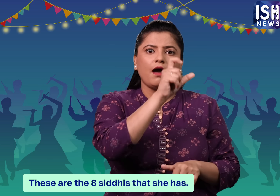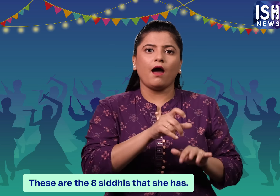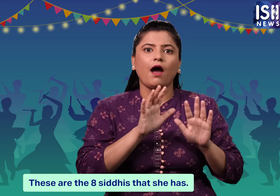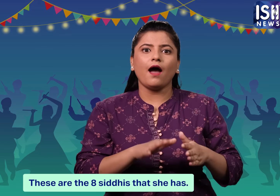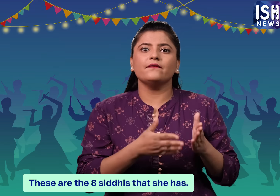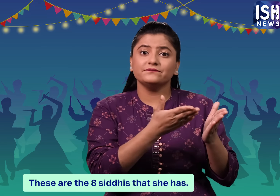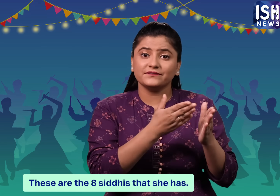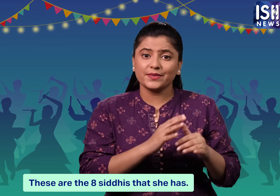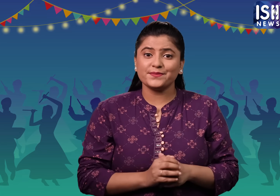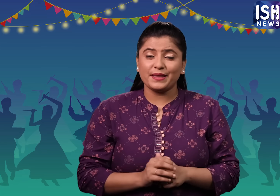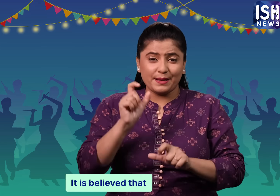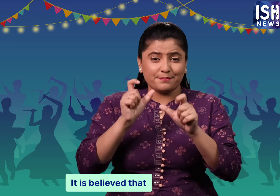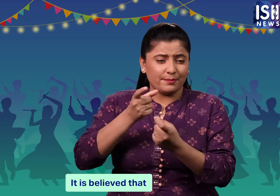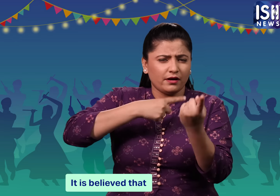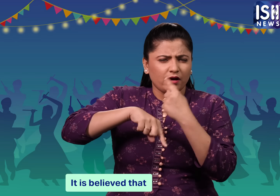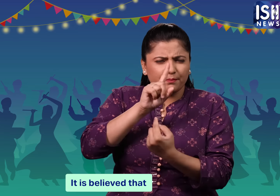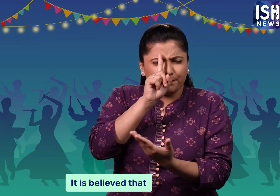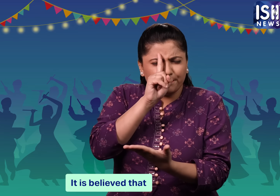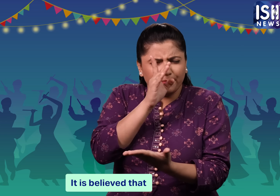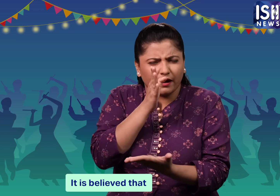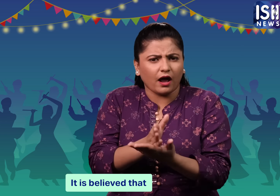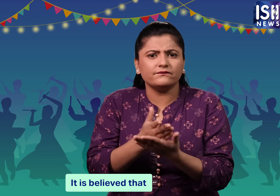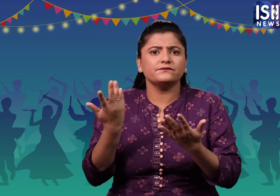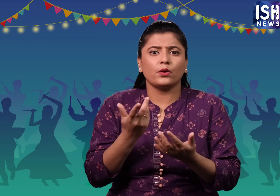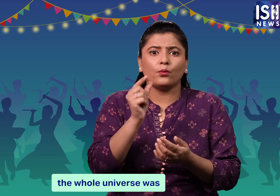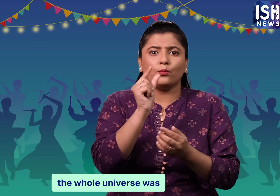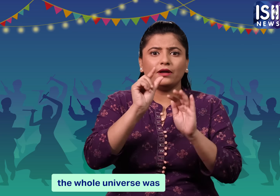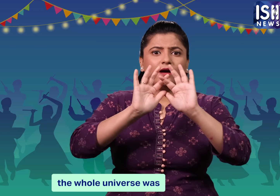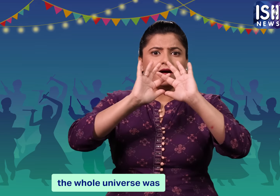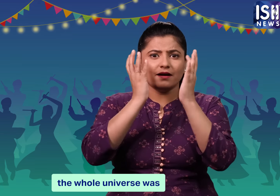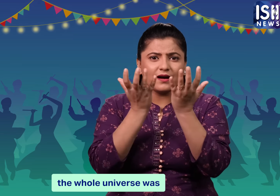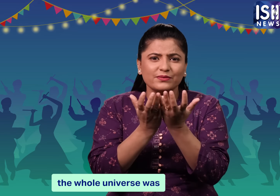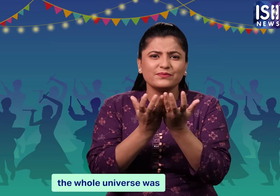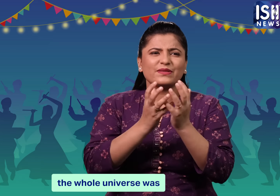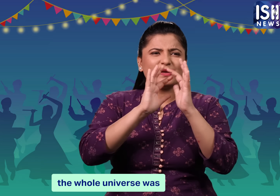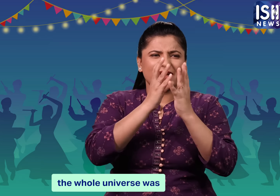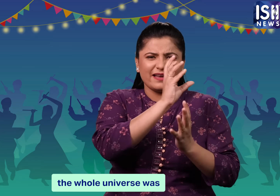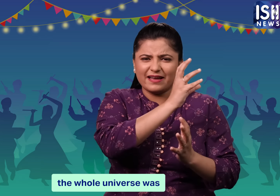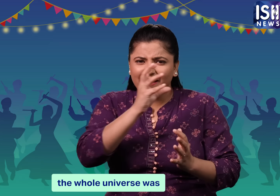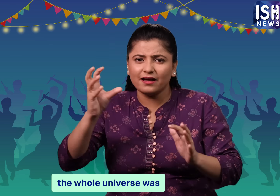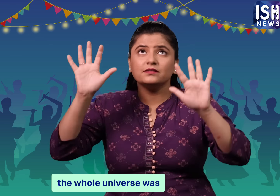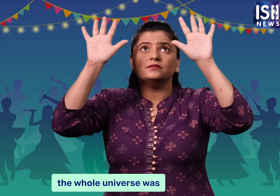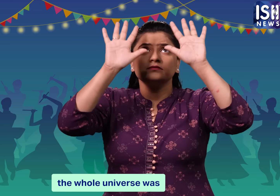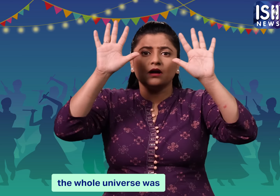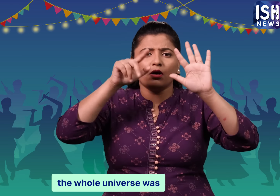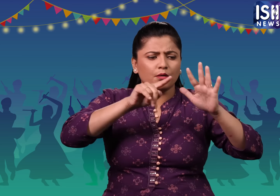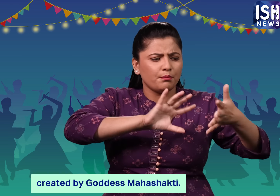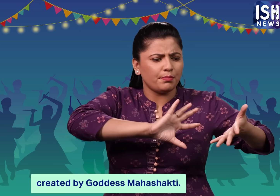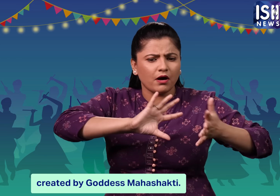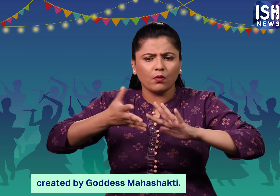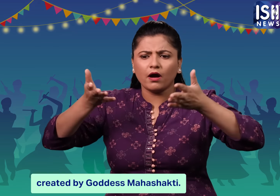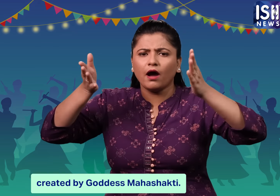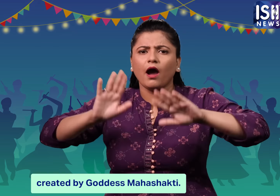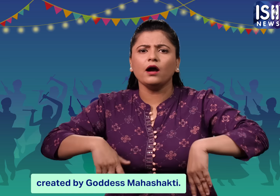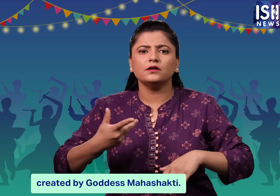थी। ऐसा माना जाता है कि संपूर्ण ब्रह्मांड की रचना देवी